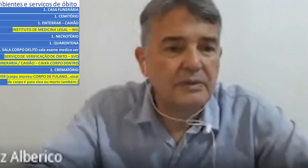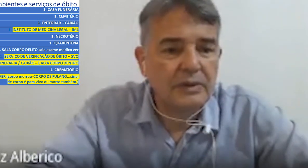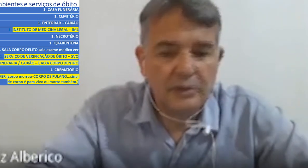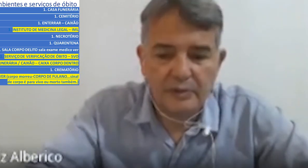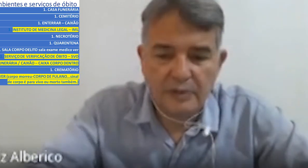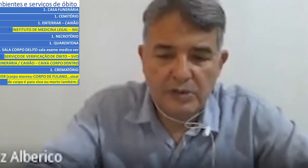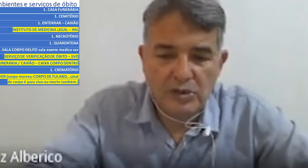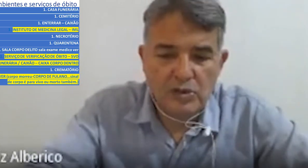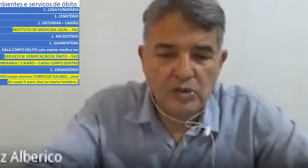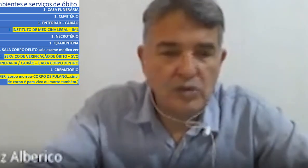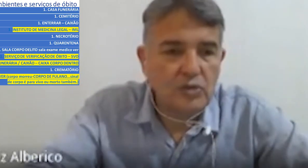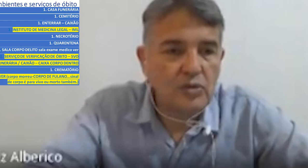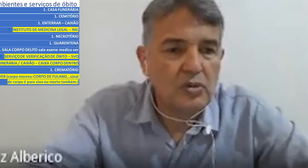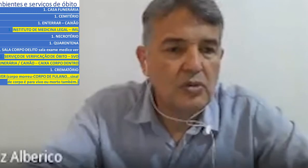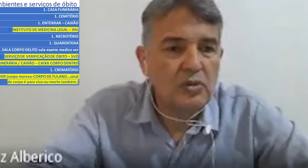O que eu fiz?